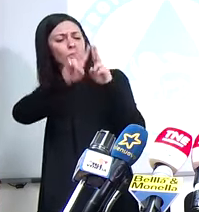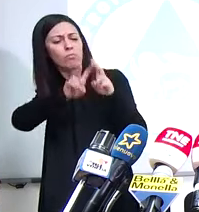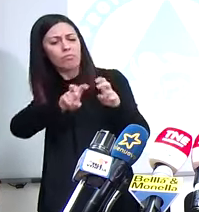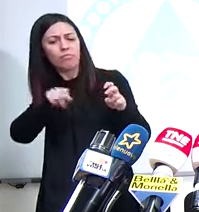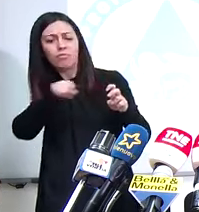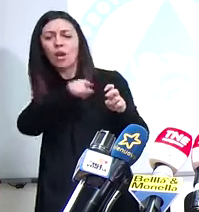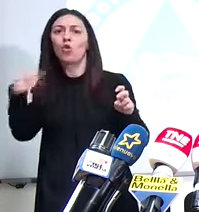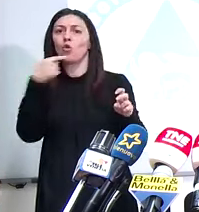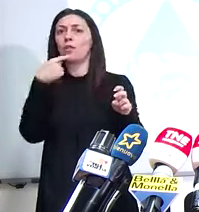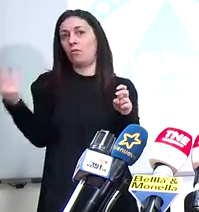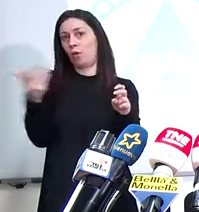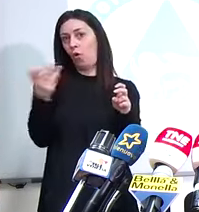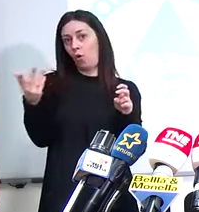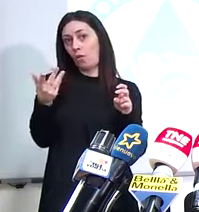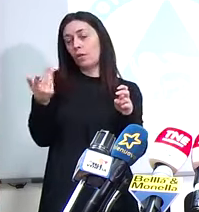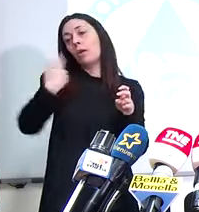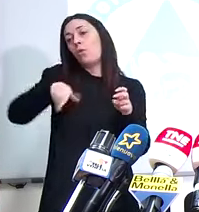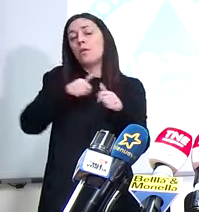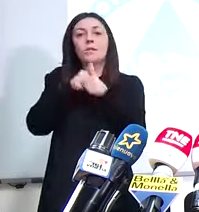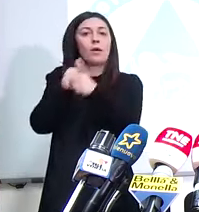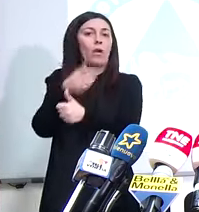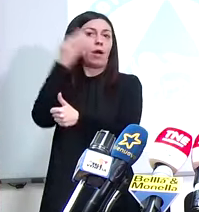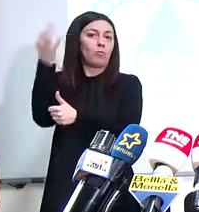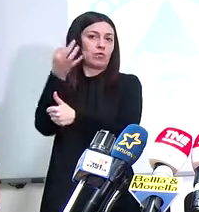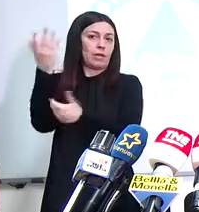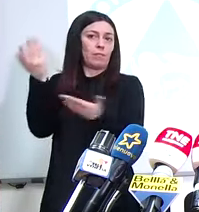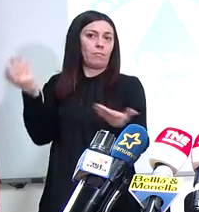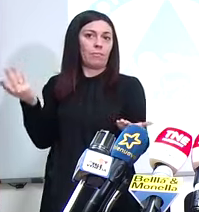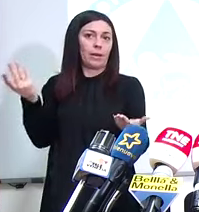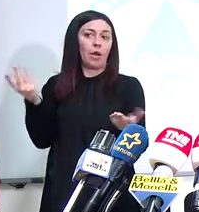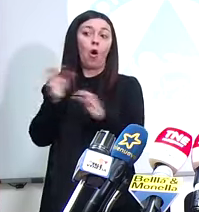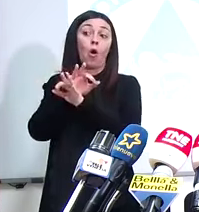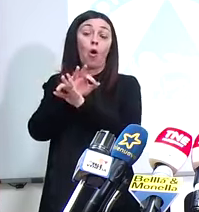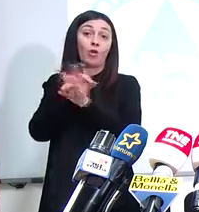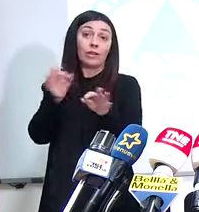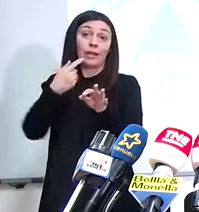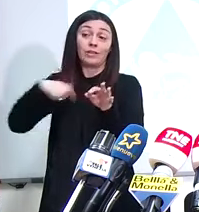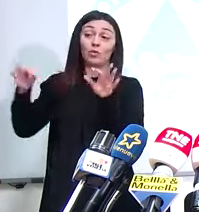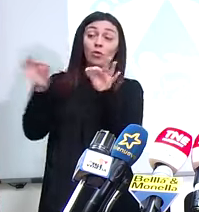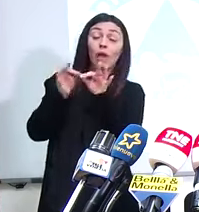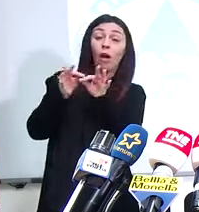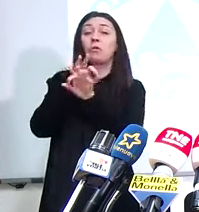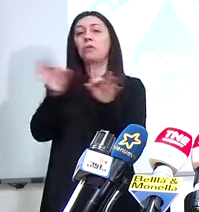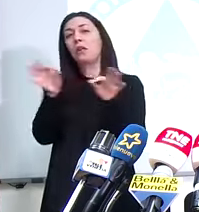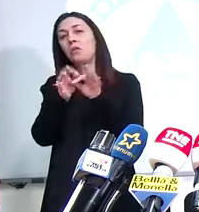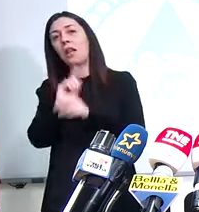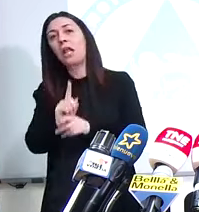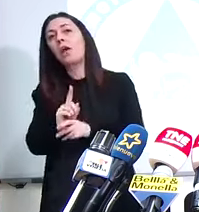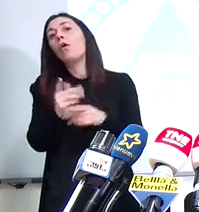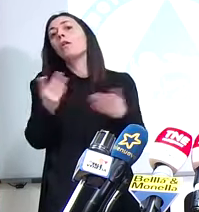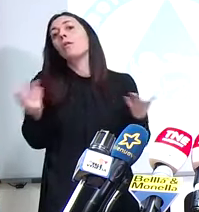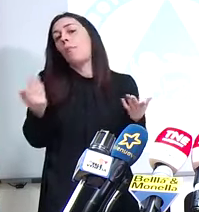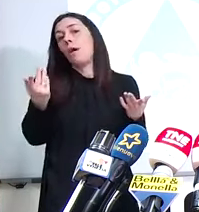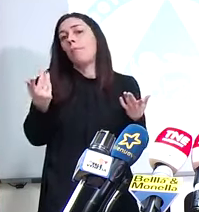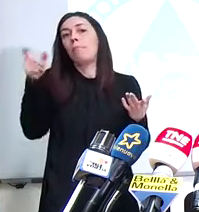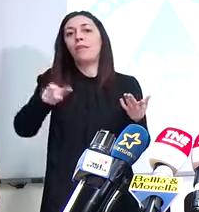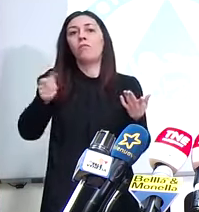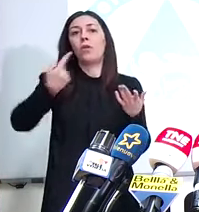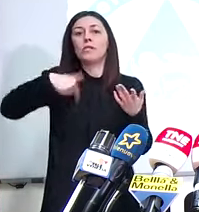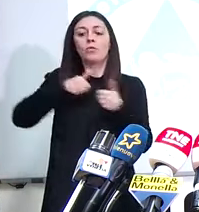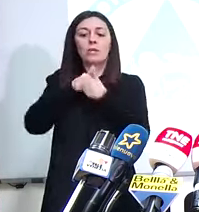cose che ci piacciono un'altra volta e no ma noi rispettiamo prossimi chiedete alla mia posizione tra aree con zona di dello stesso colore